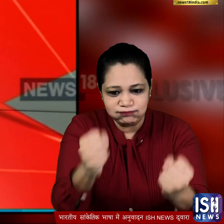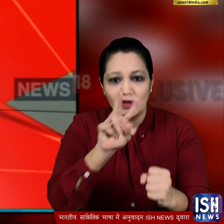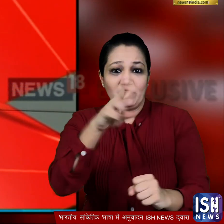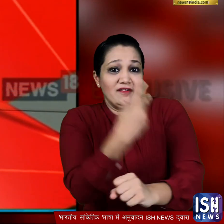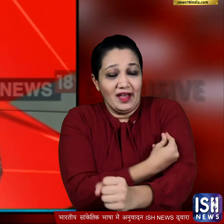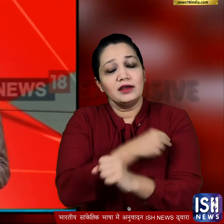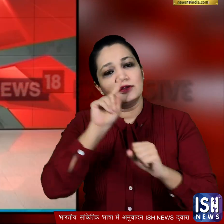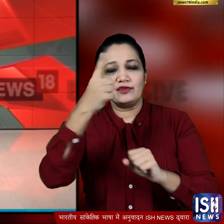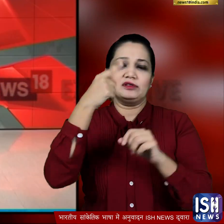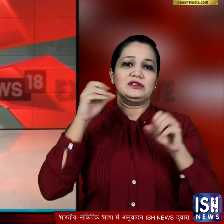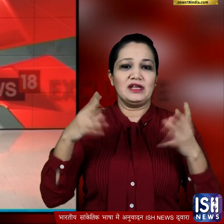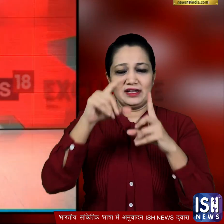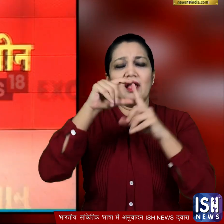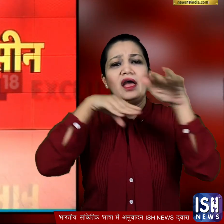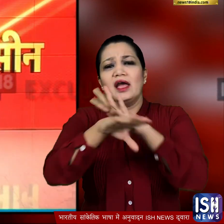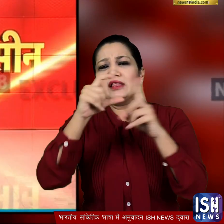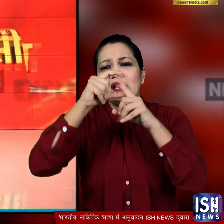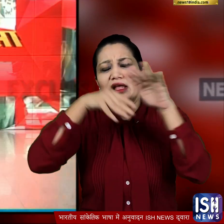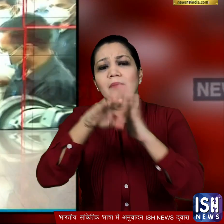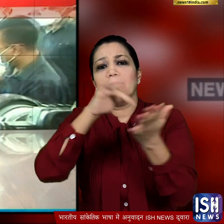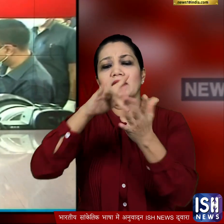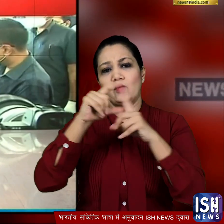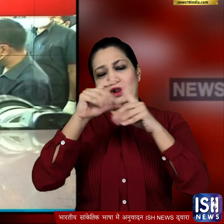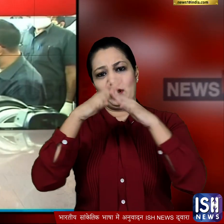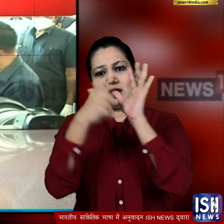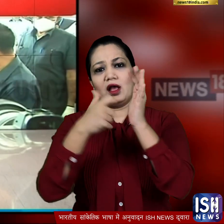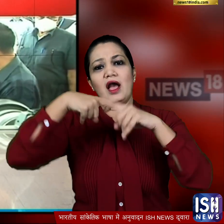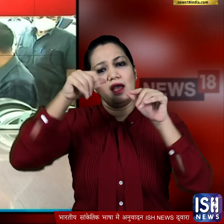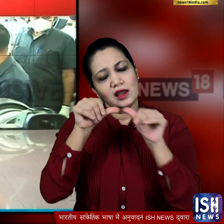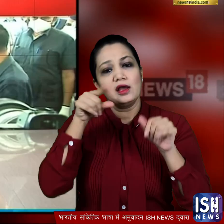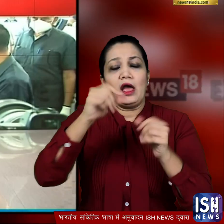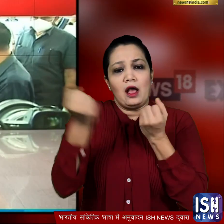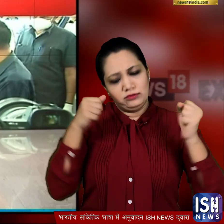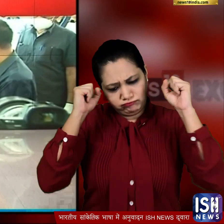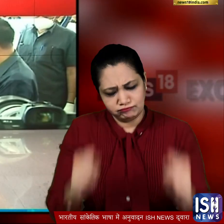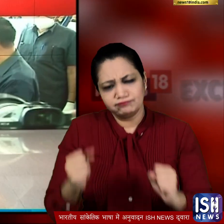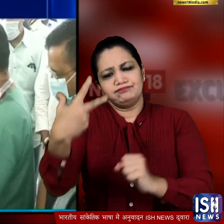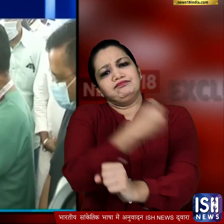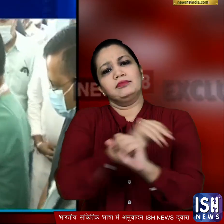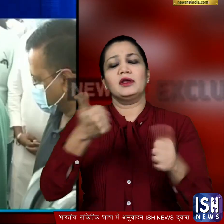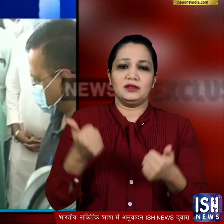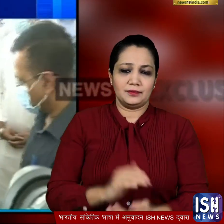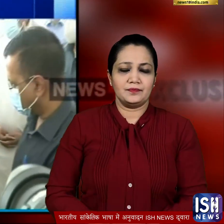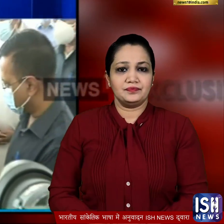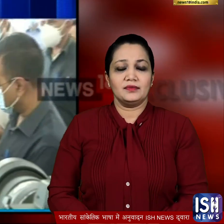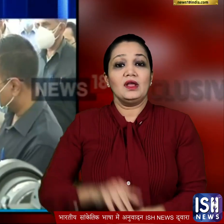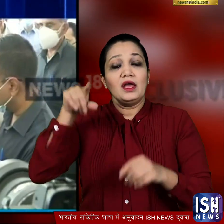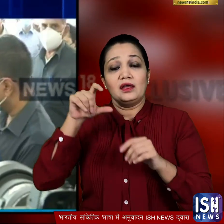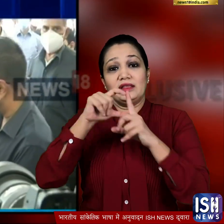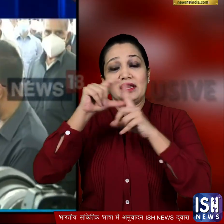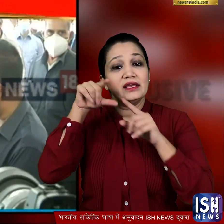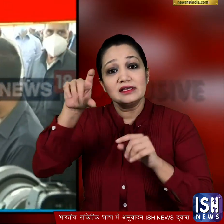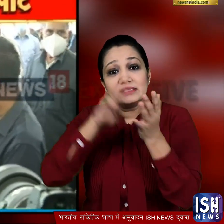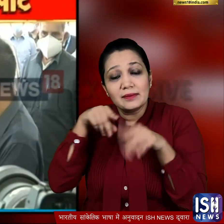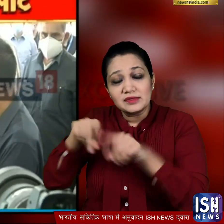शुरुआत होगी। दिल्ली के द्वारका में मौजूद इस सेंटर में लोग गाड़ी में बैठकर ही कोरोना वैक्सीन लगवा सकेंगे, जिसका दिल्ली